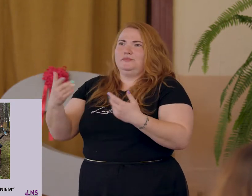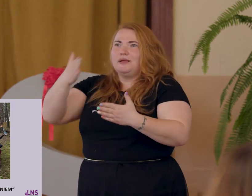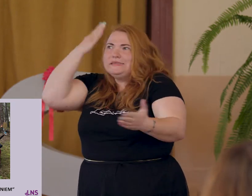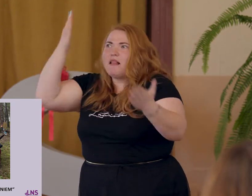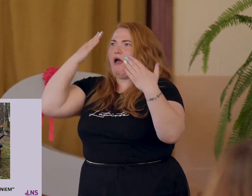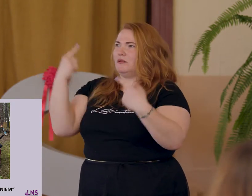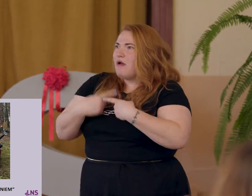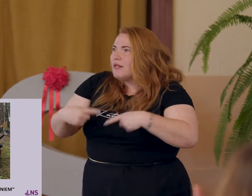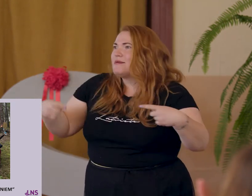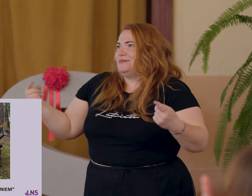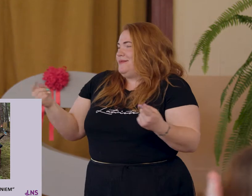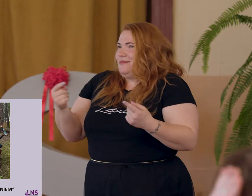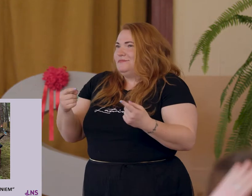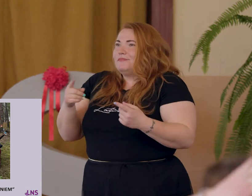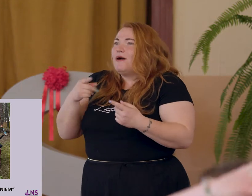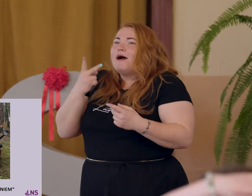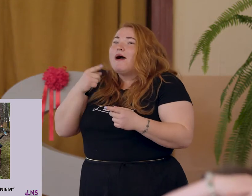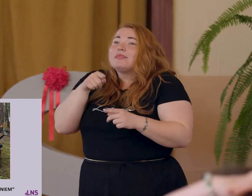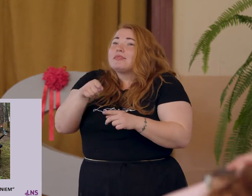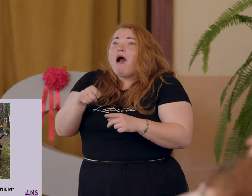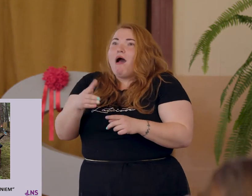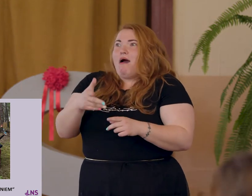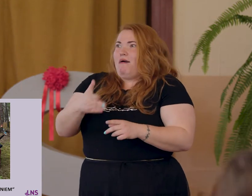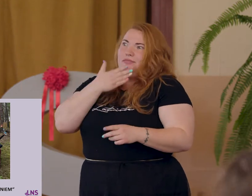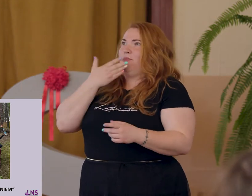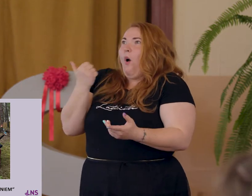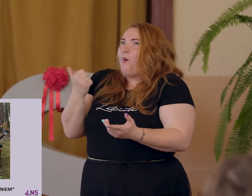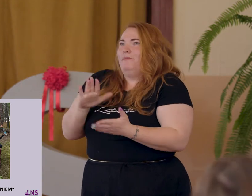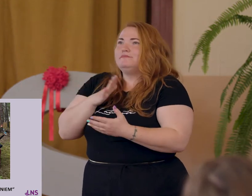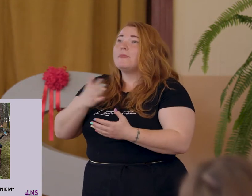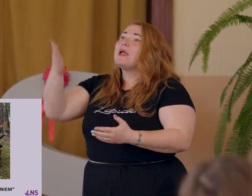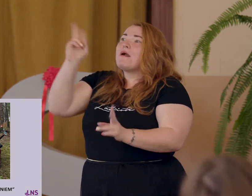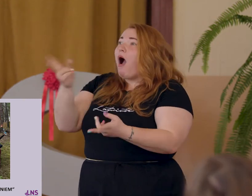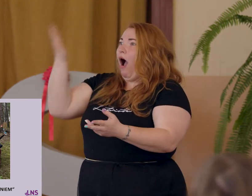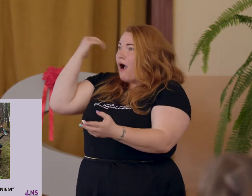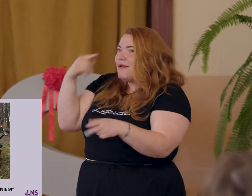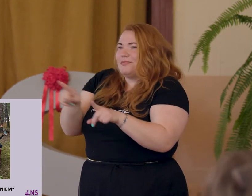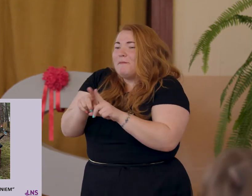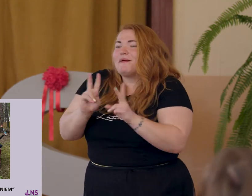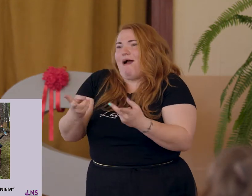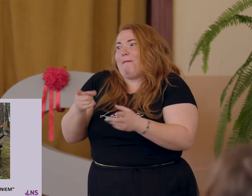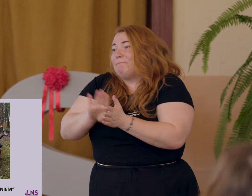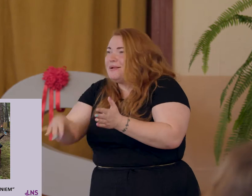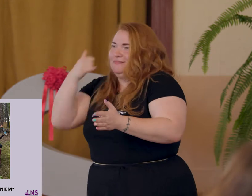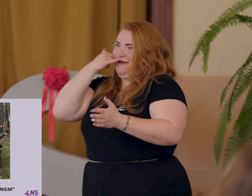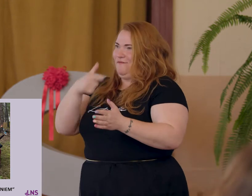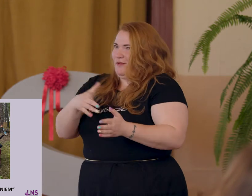kā spēlēs, iesaistījums dažādos aktivitātēs. Un tas bija ļoti jautri. Tas bija kā agrāk, ja?